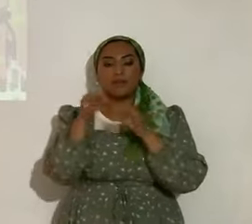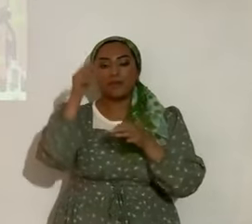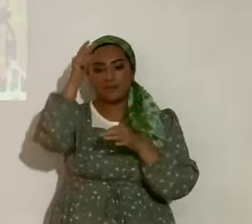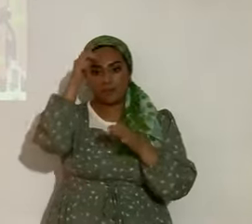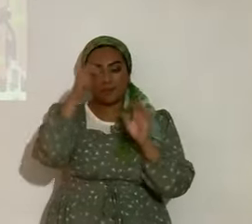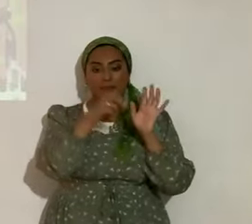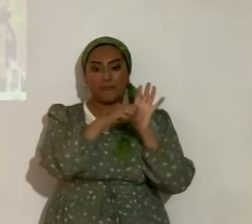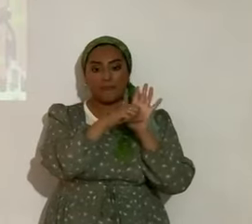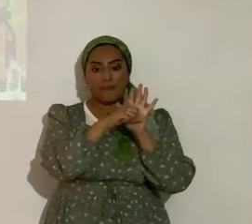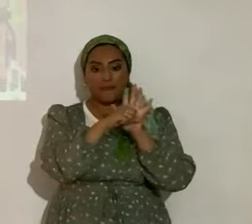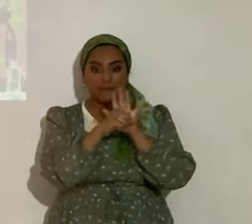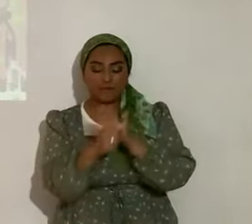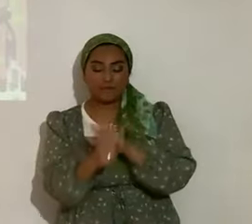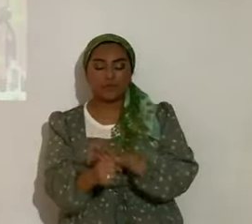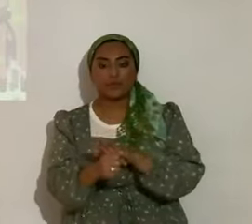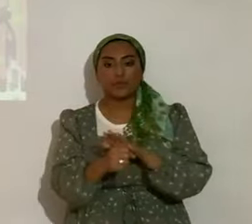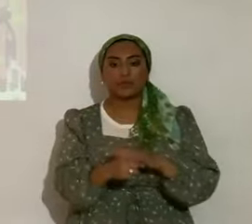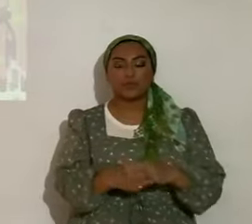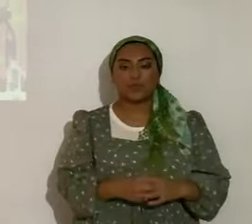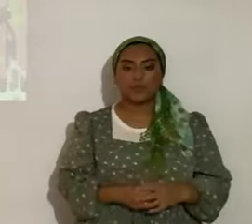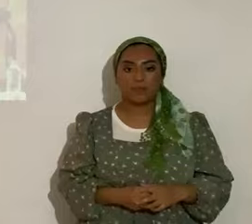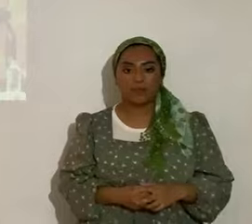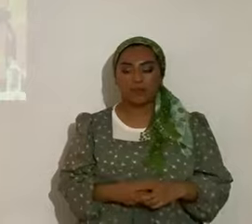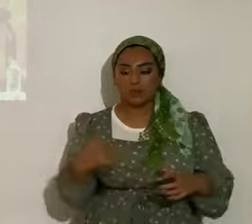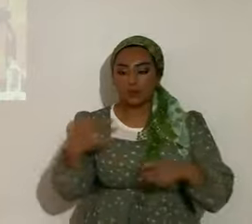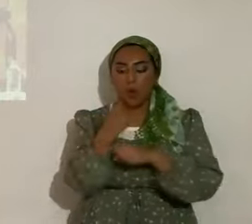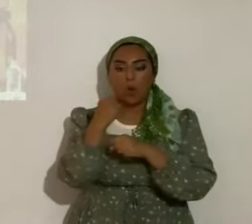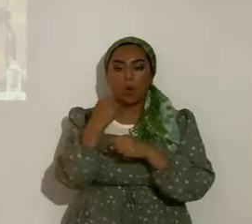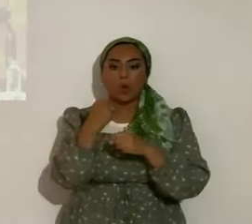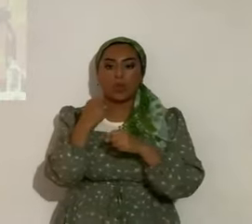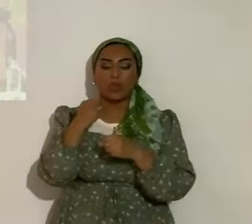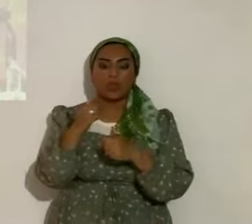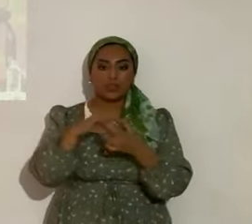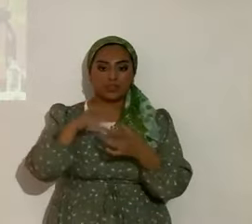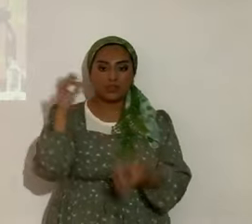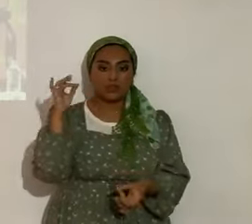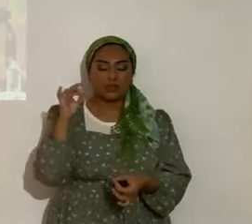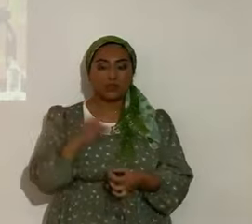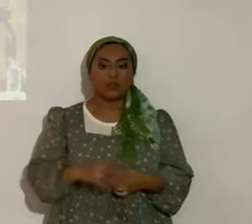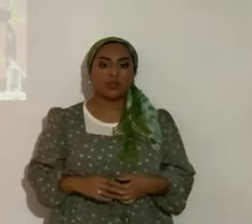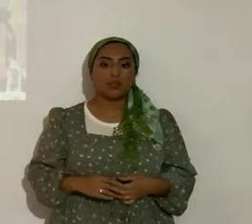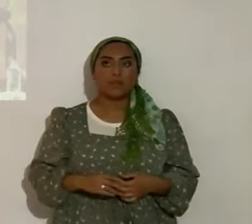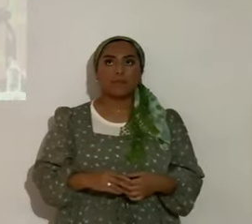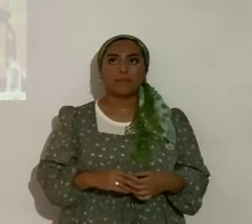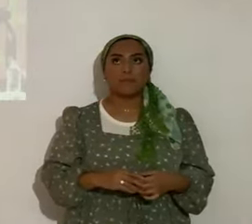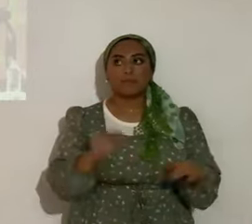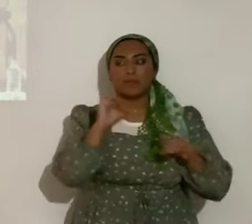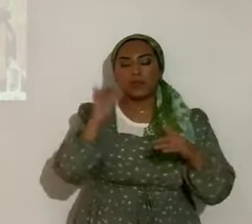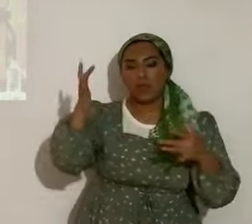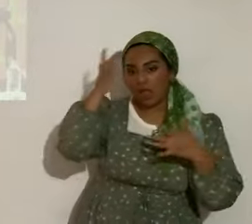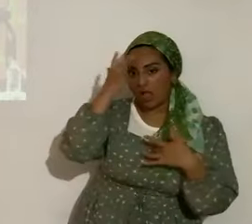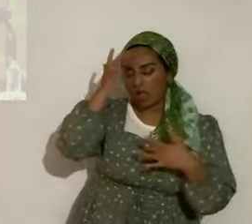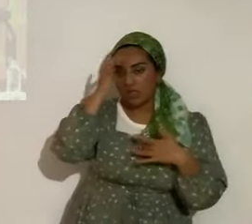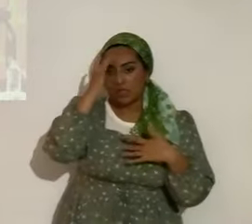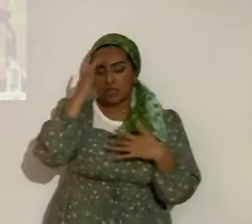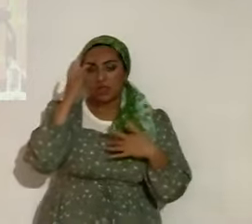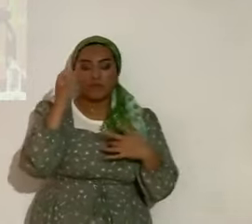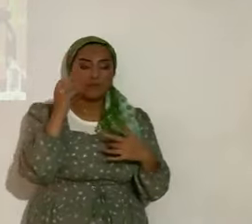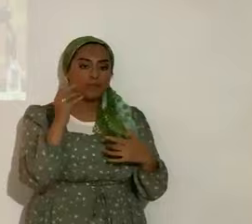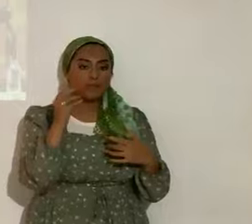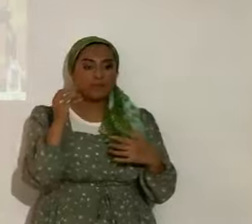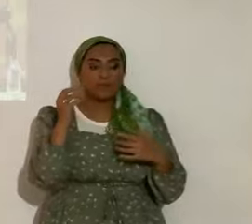de posesión están en el alma, son agarran el alma. Los demonios de opresión, como una enfermedad,